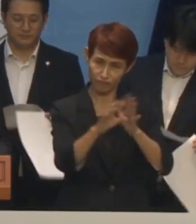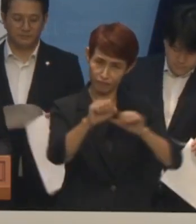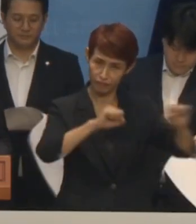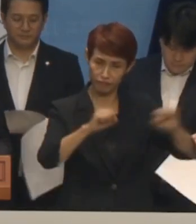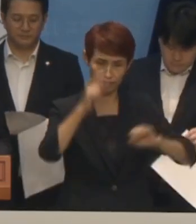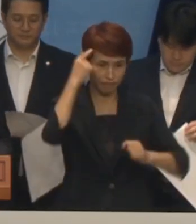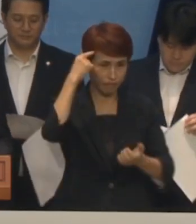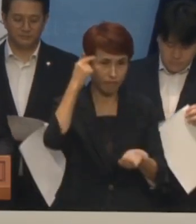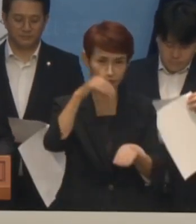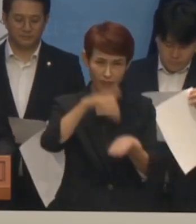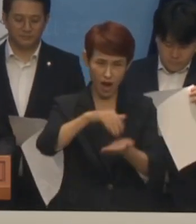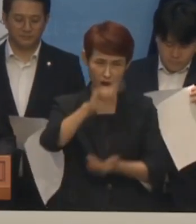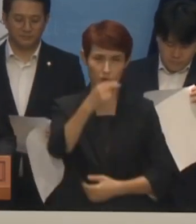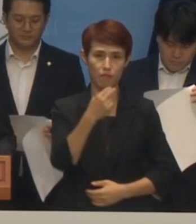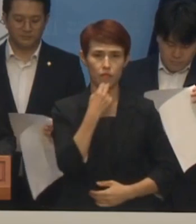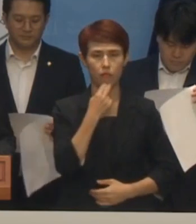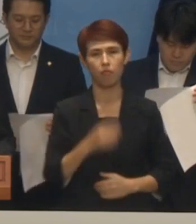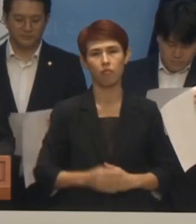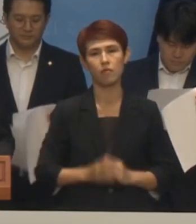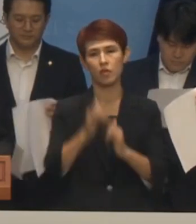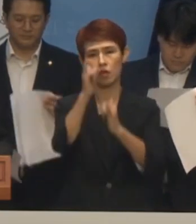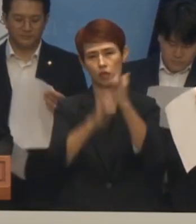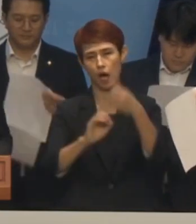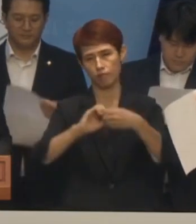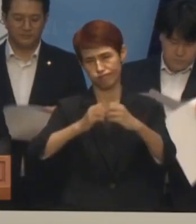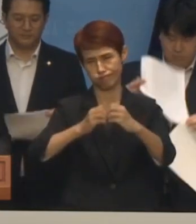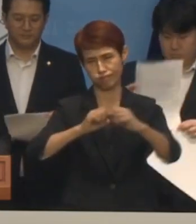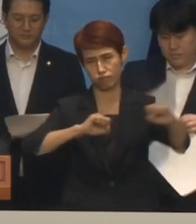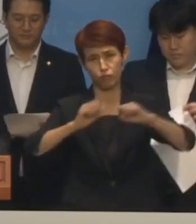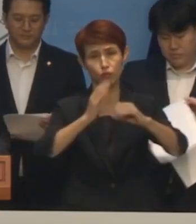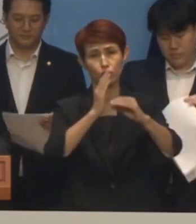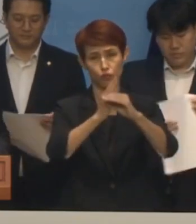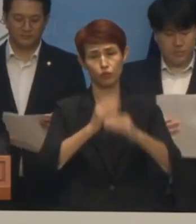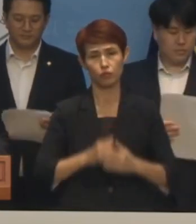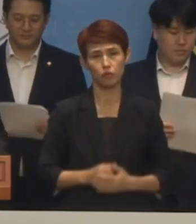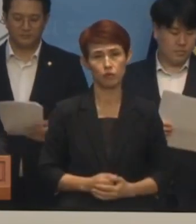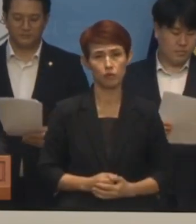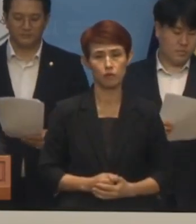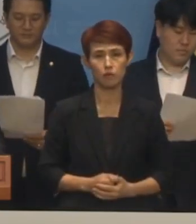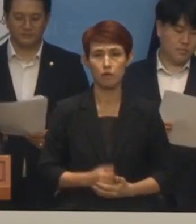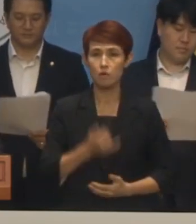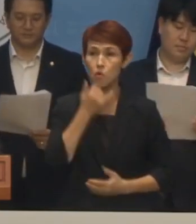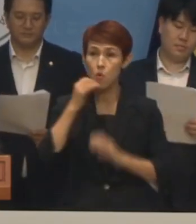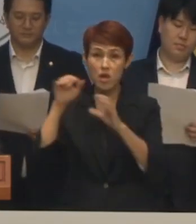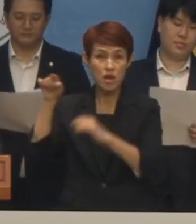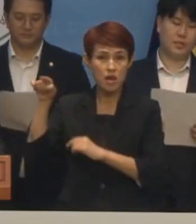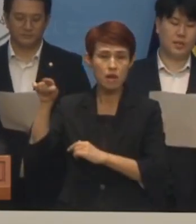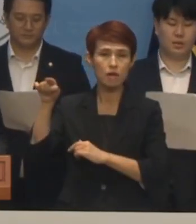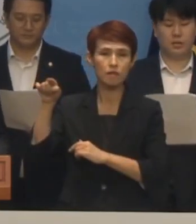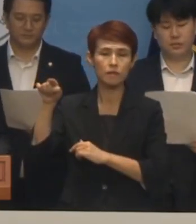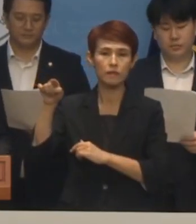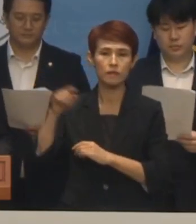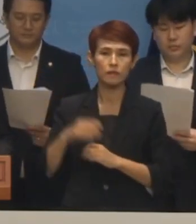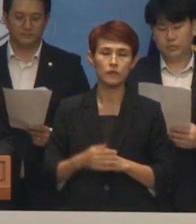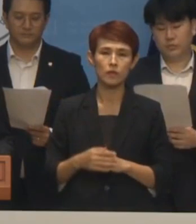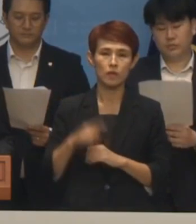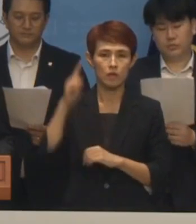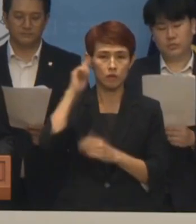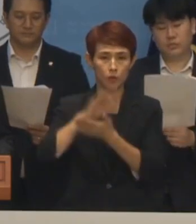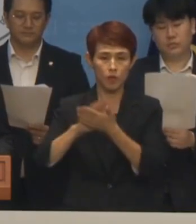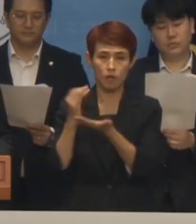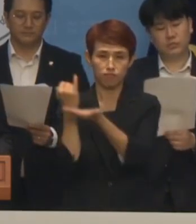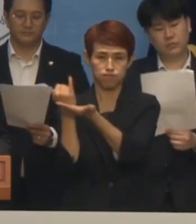반성하기는 고사하고 노골적인 역사 왜곡을 시도해 왔습니다. 독일 현지 시각으로 14일에 열린 소녀상